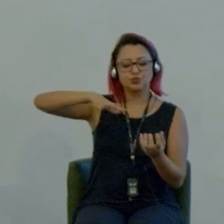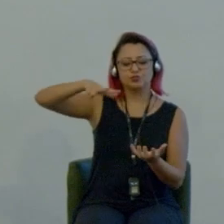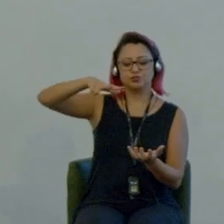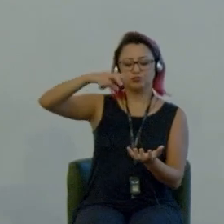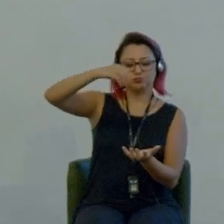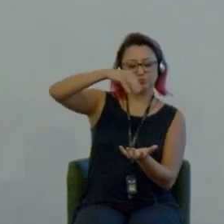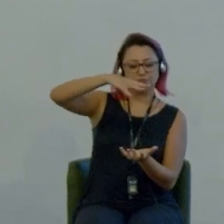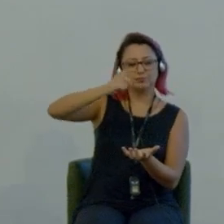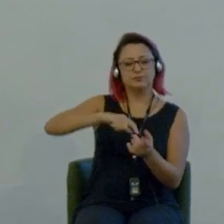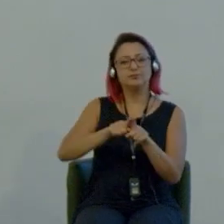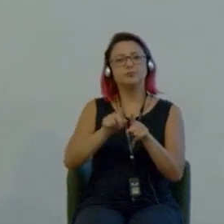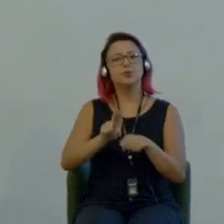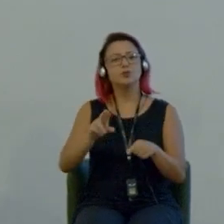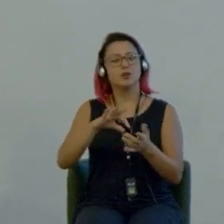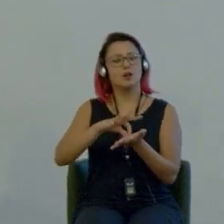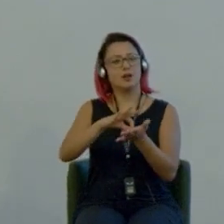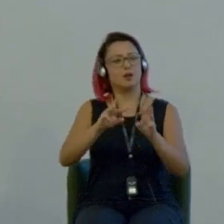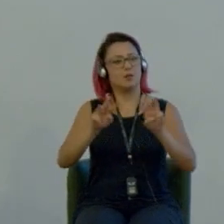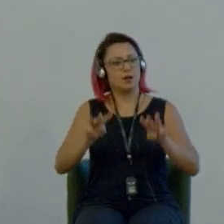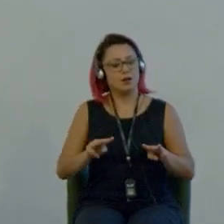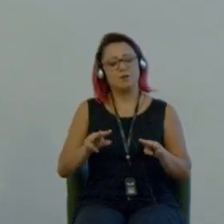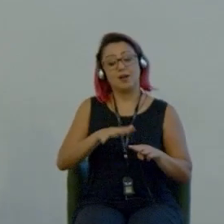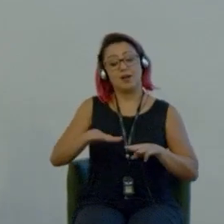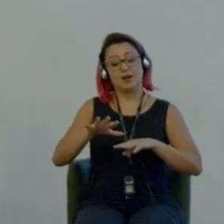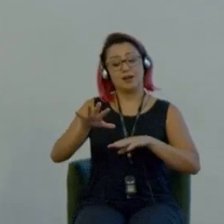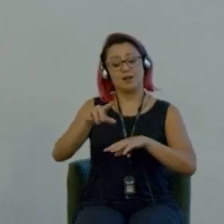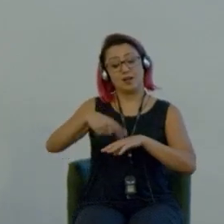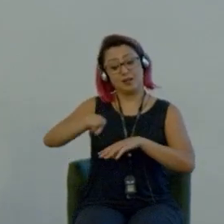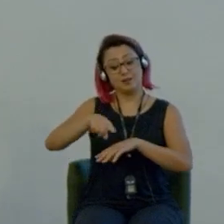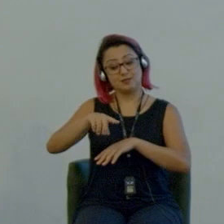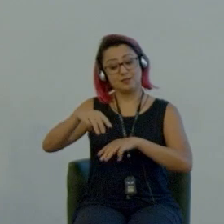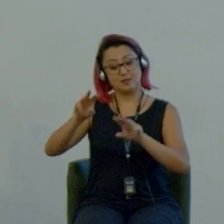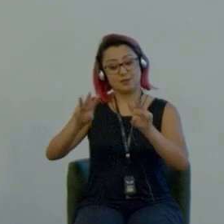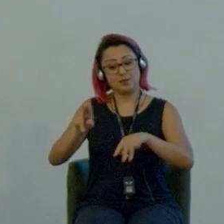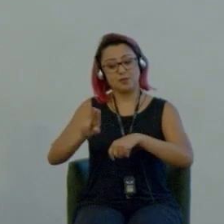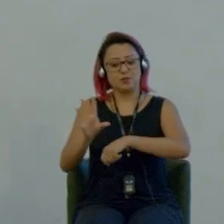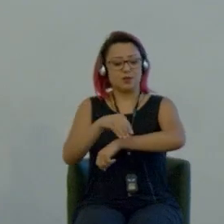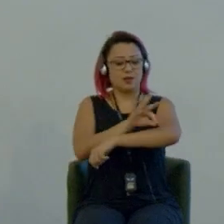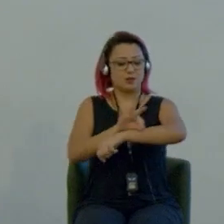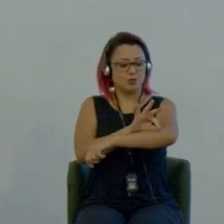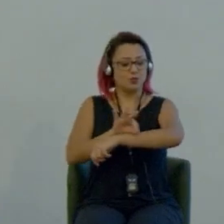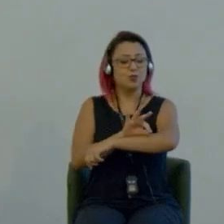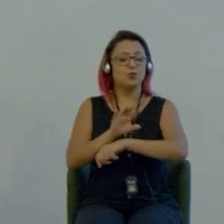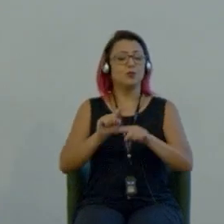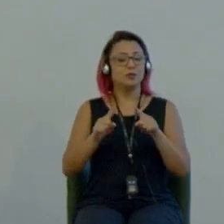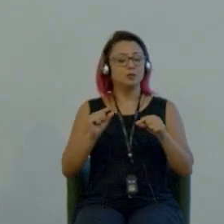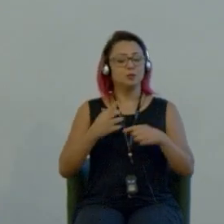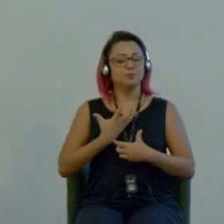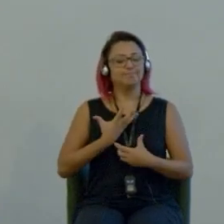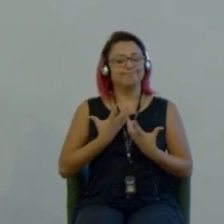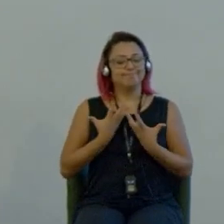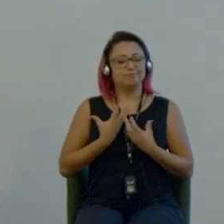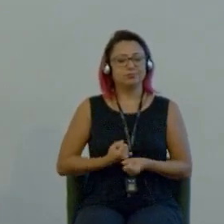aujourd'hui en architecture qui les frustrait, puisque c'était des cartes qui ne montraient